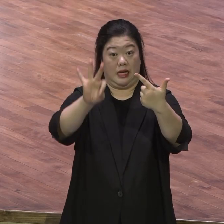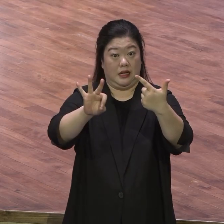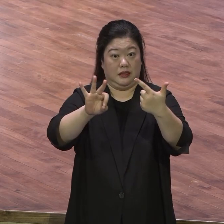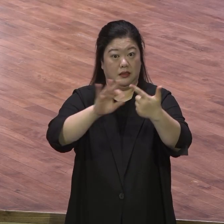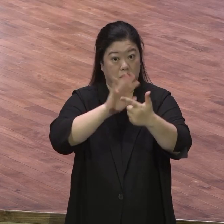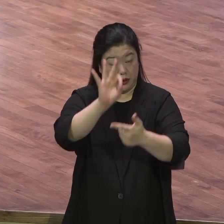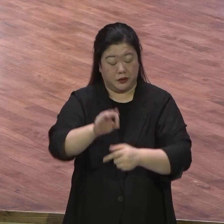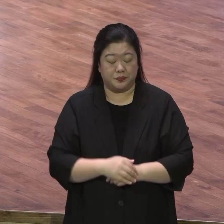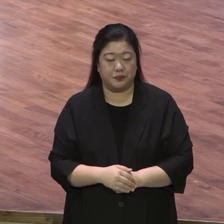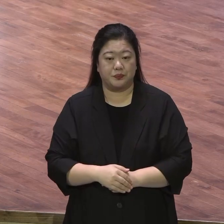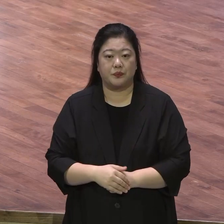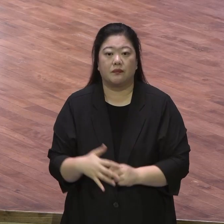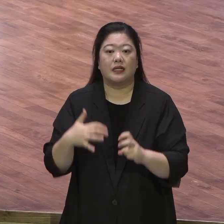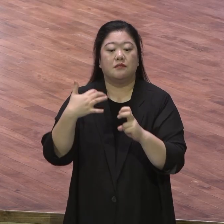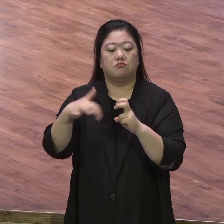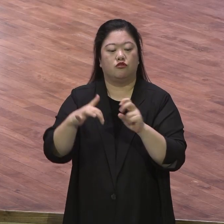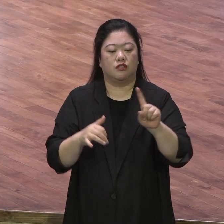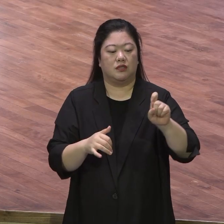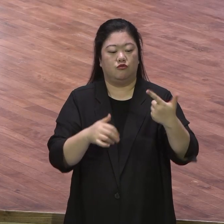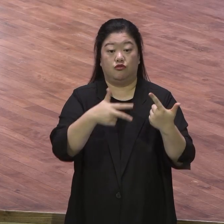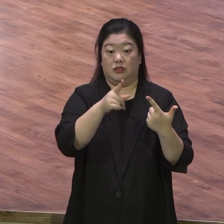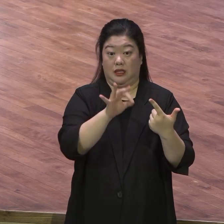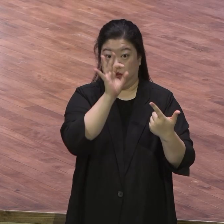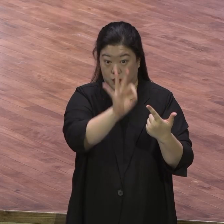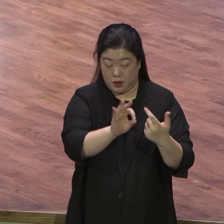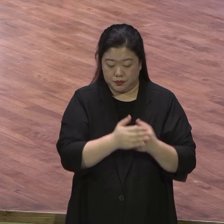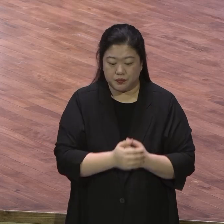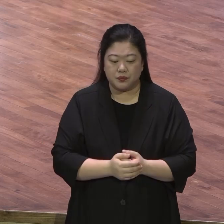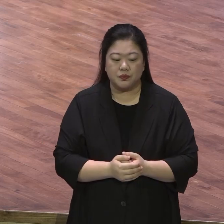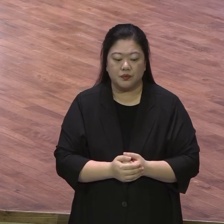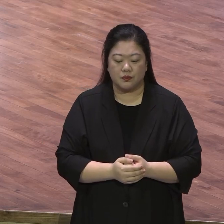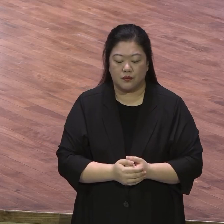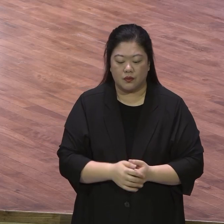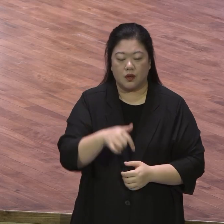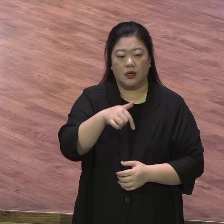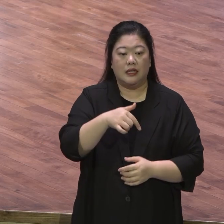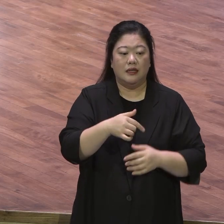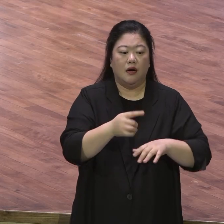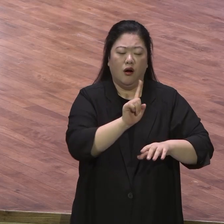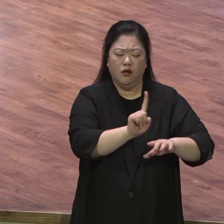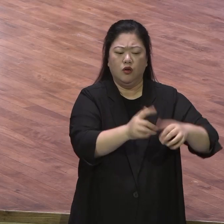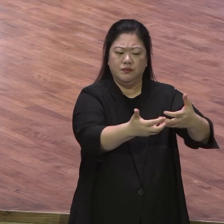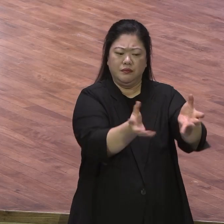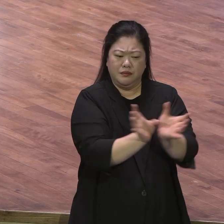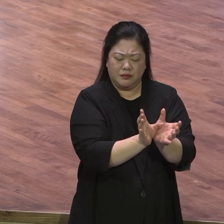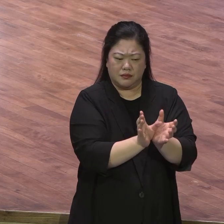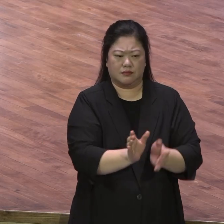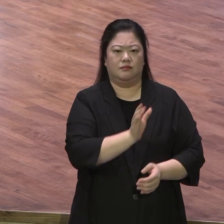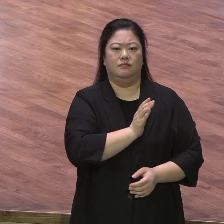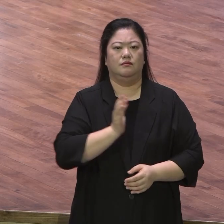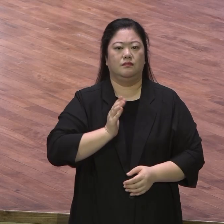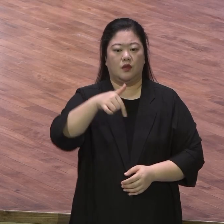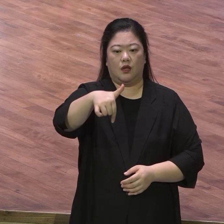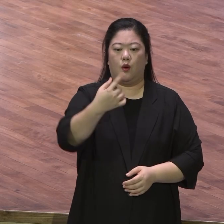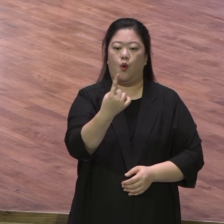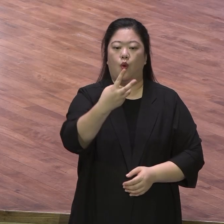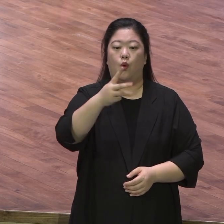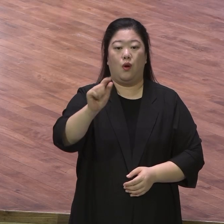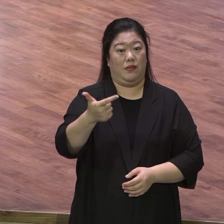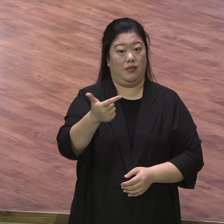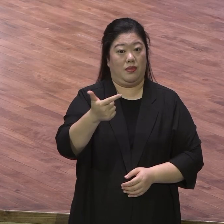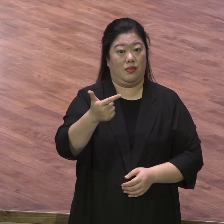민숙이 16장에 보면 고라 1당의 반역의 사건이 나요 고라 1당의 반역 사건이 나요 고라는 원래 레위